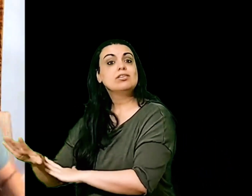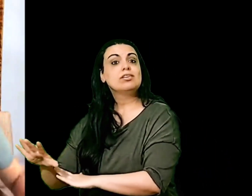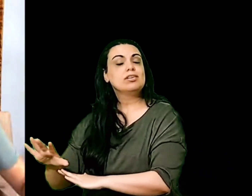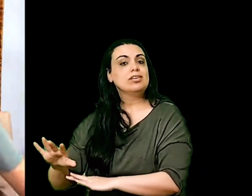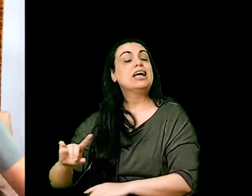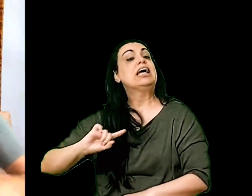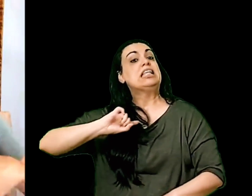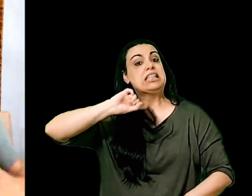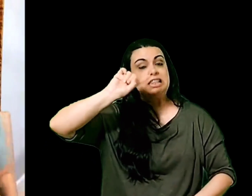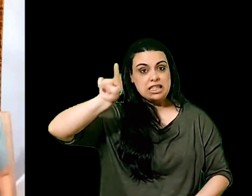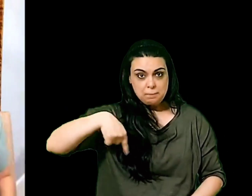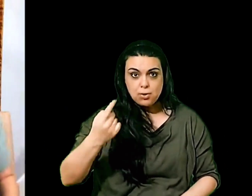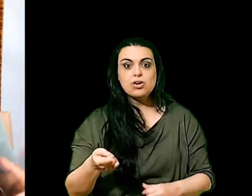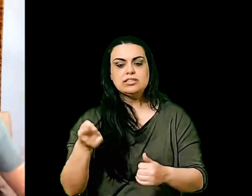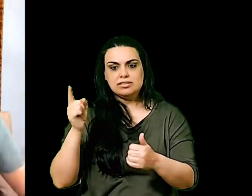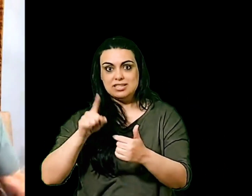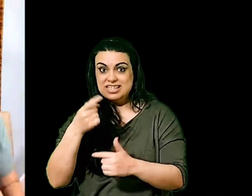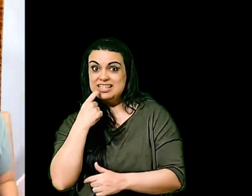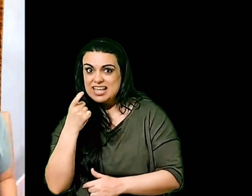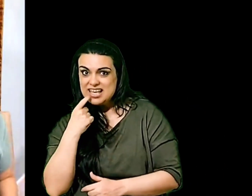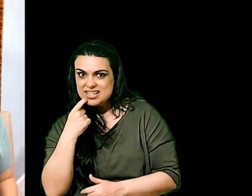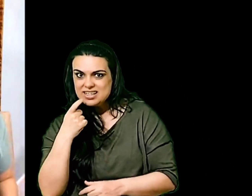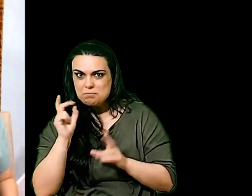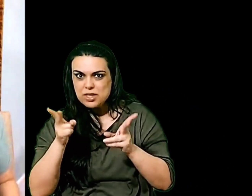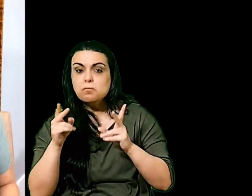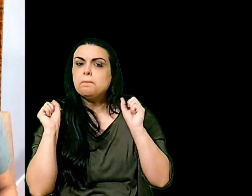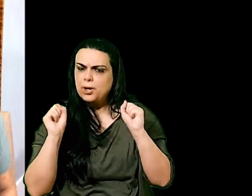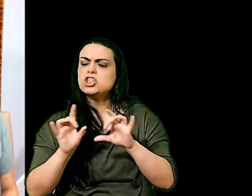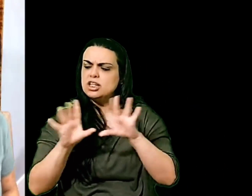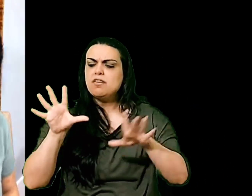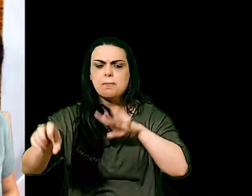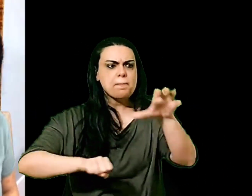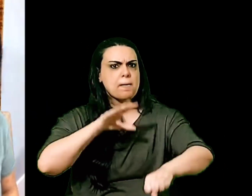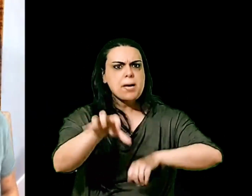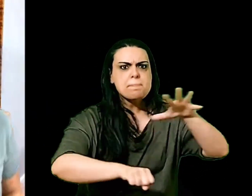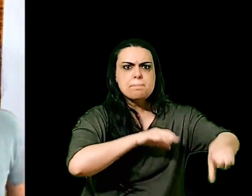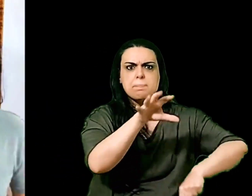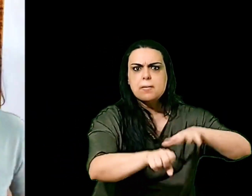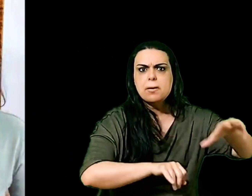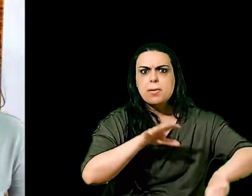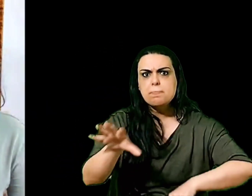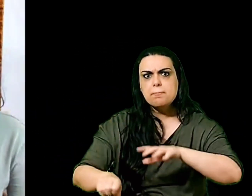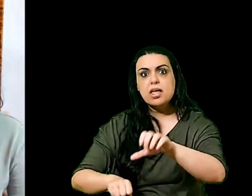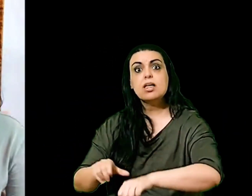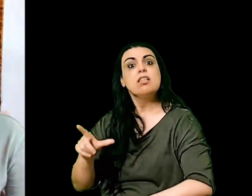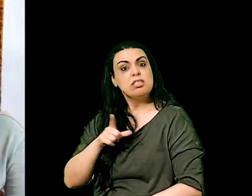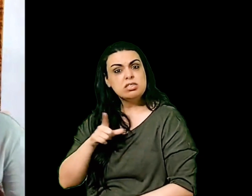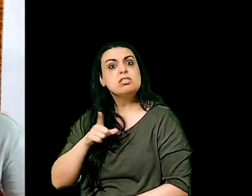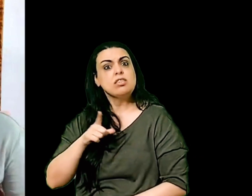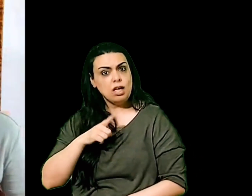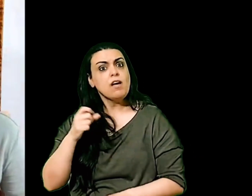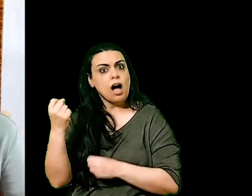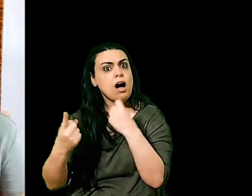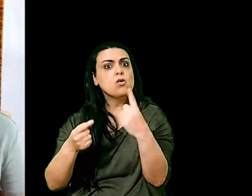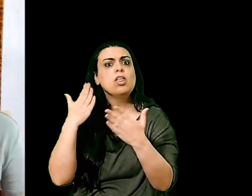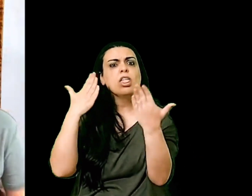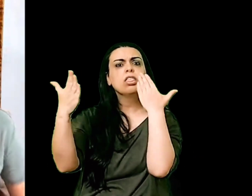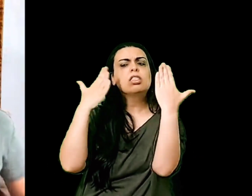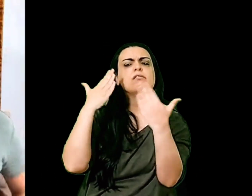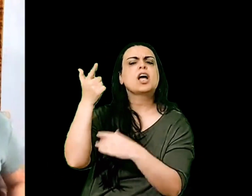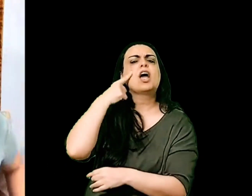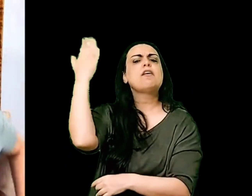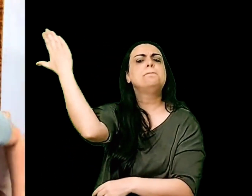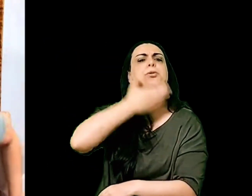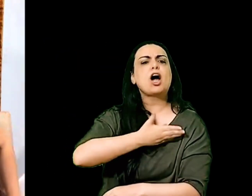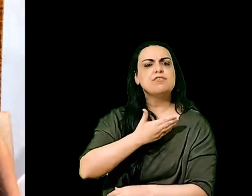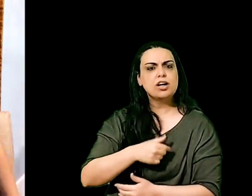dobrada, aí eles guardaram, uns cozeram, outros assaram. Quando chegou no outro dia de manhã, teve gente que saiu para poder tirar a prova. Deixa eu